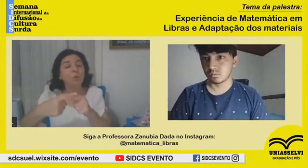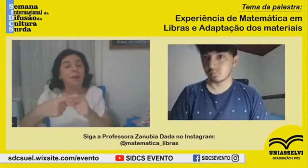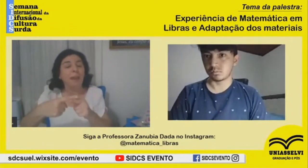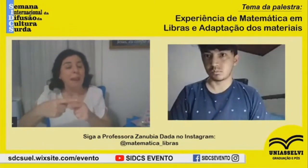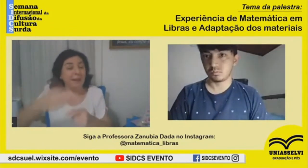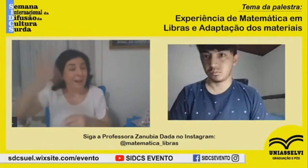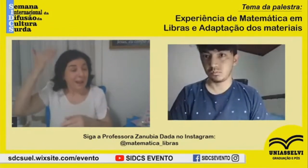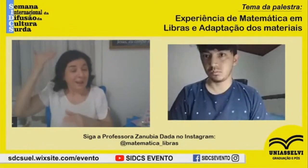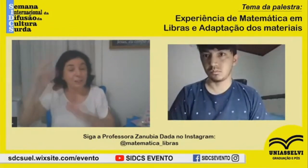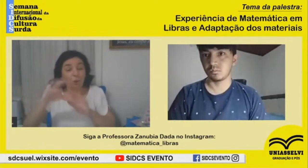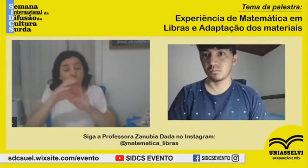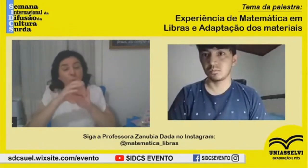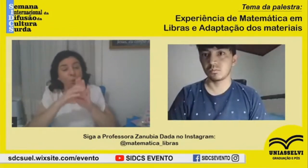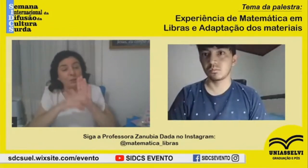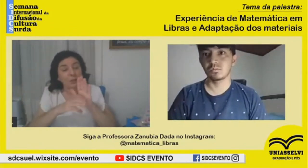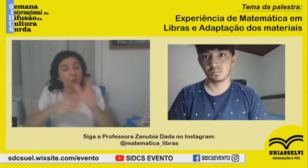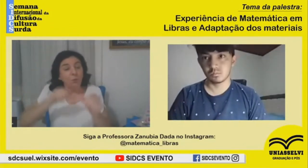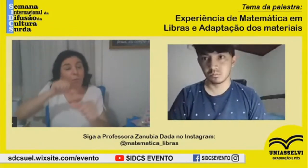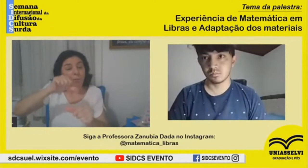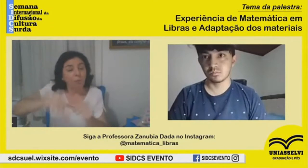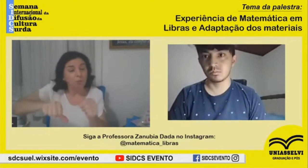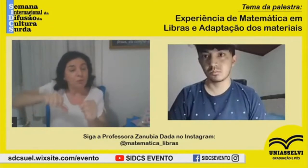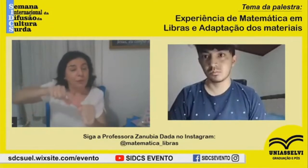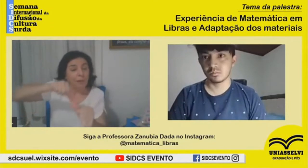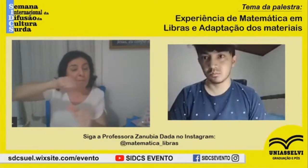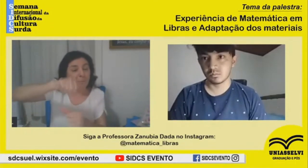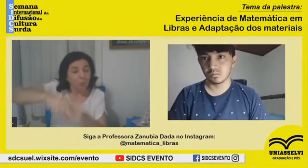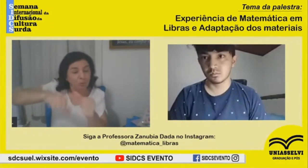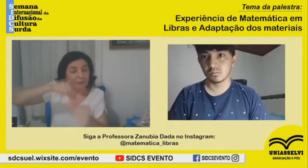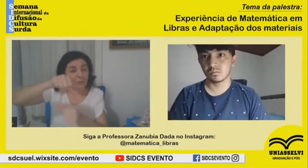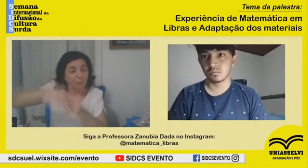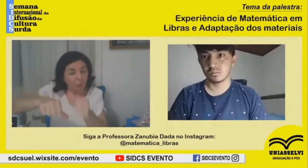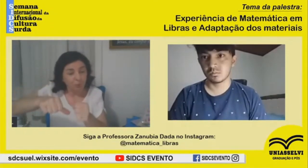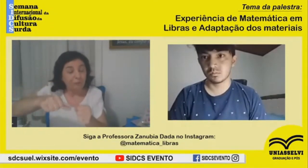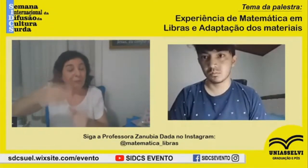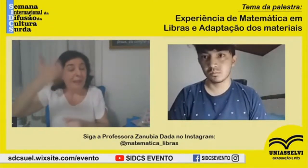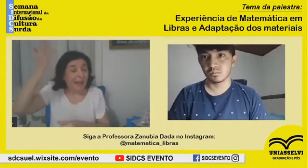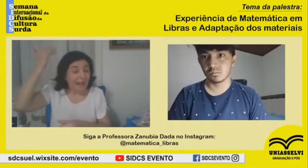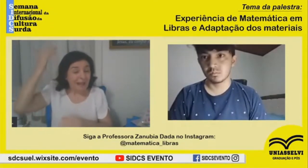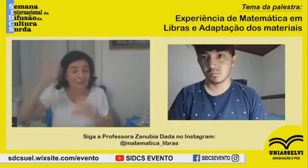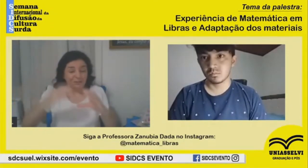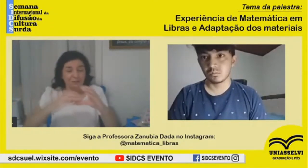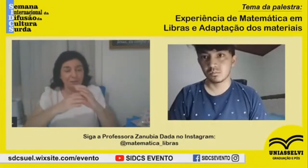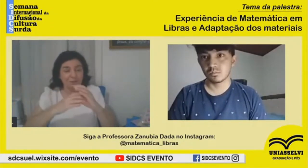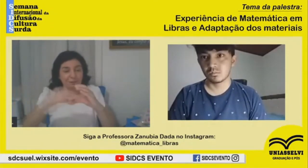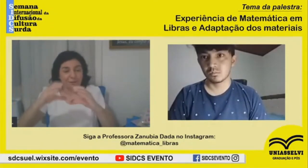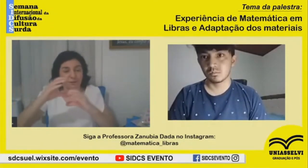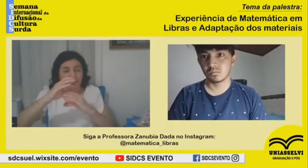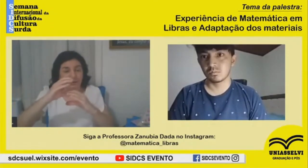Lúdico? Lúdico? É, eu nunca fiz assim,